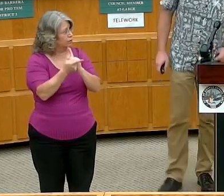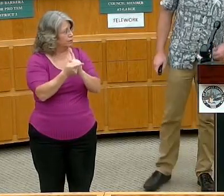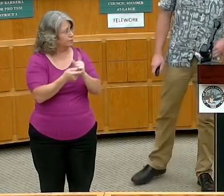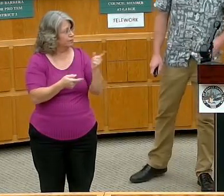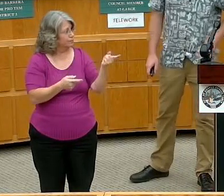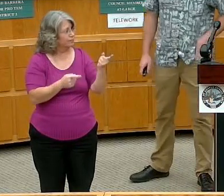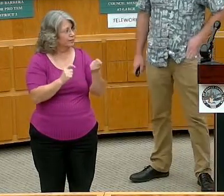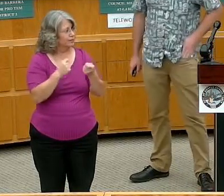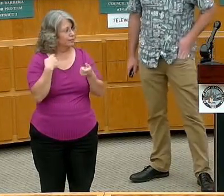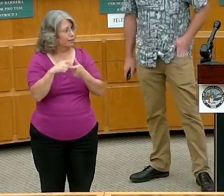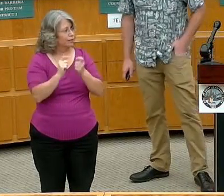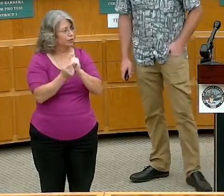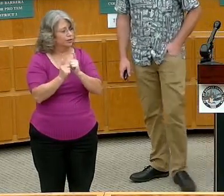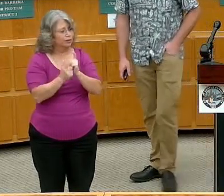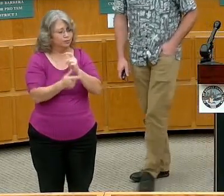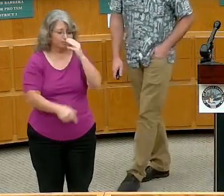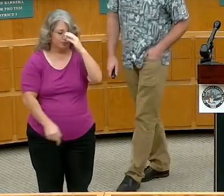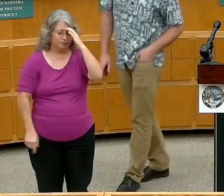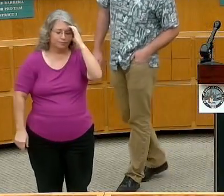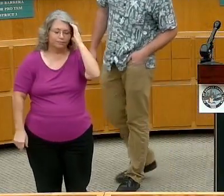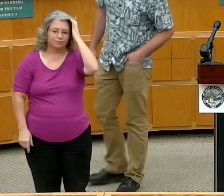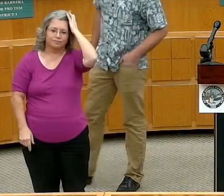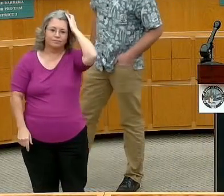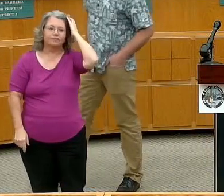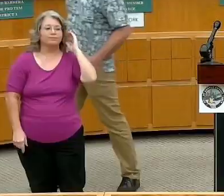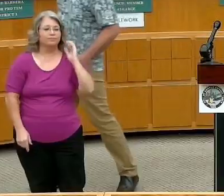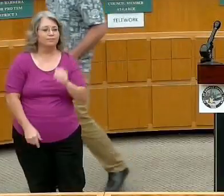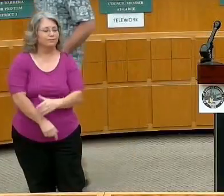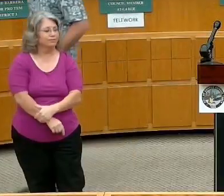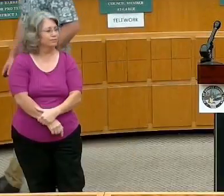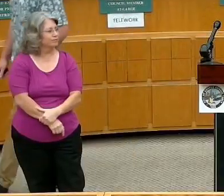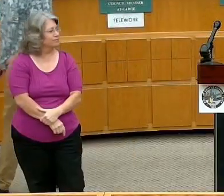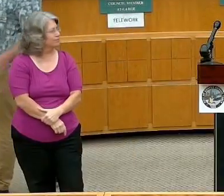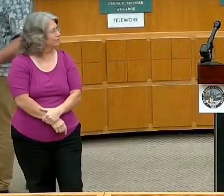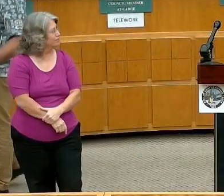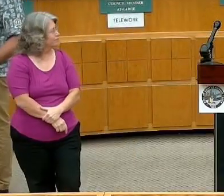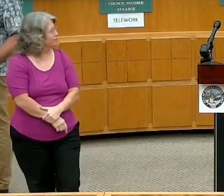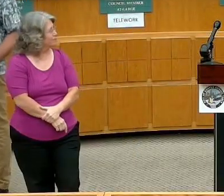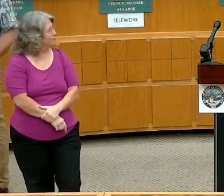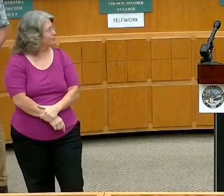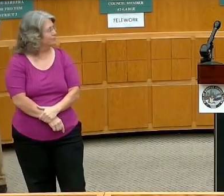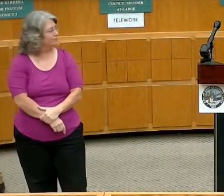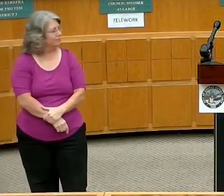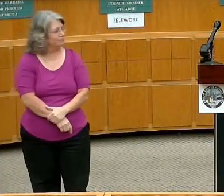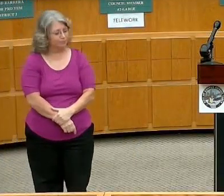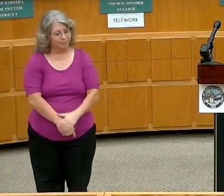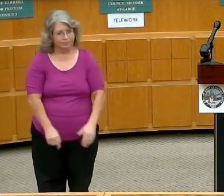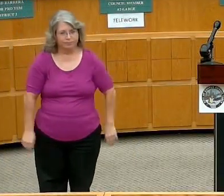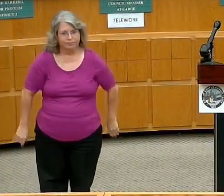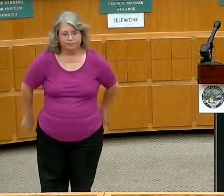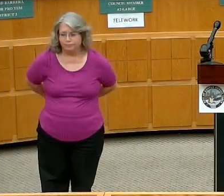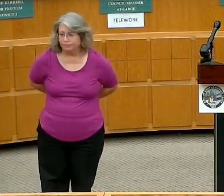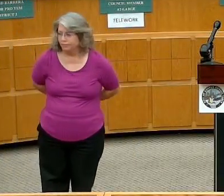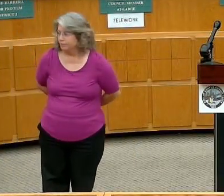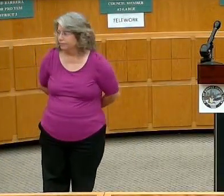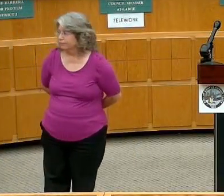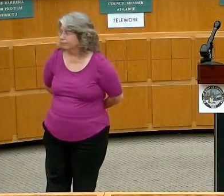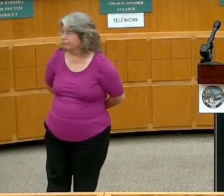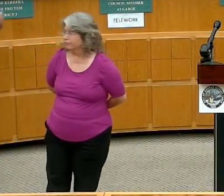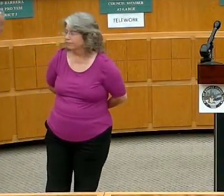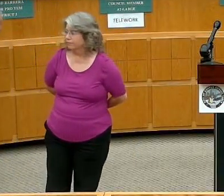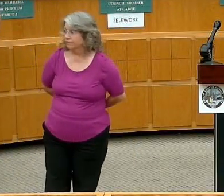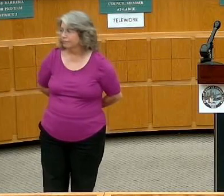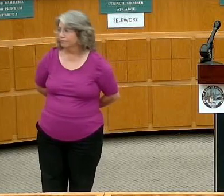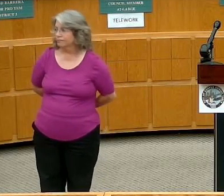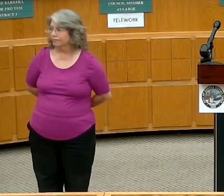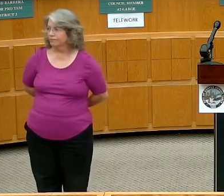el distanciamiento social es muy probable que aminore el contagio por el virus. El radio estimado de la transmisión del virus en Texas es de 2 a 4. El